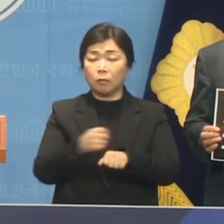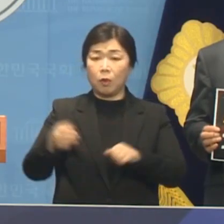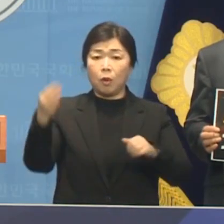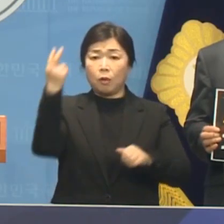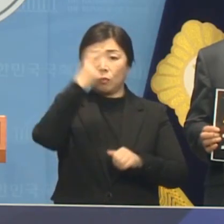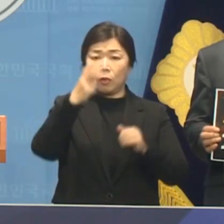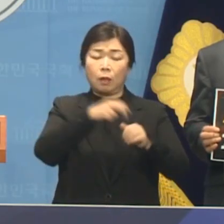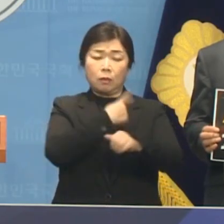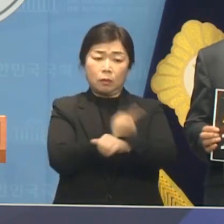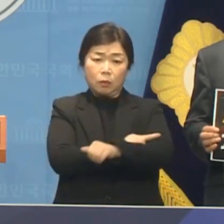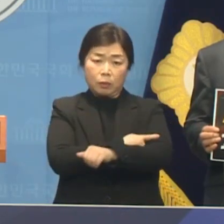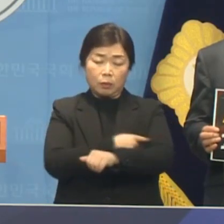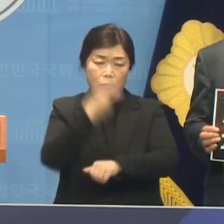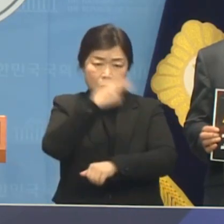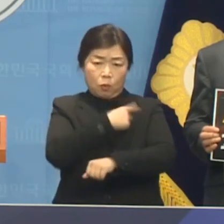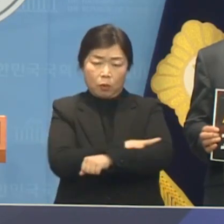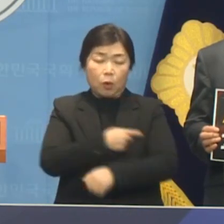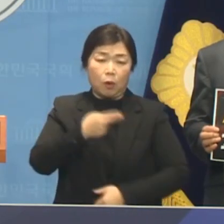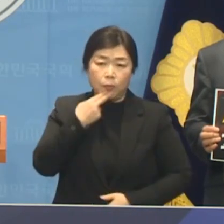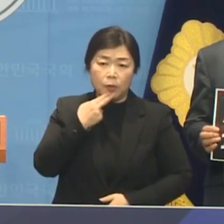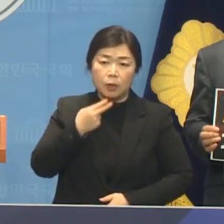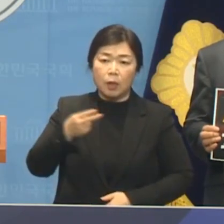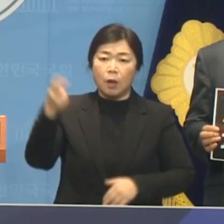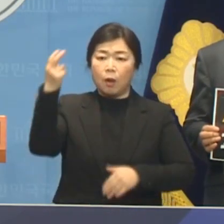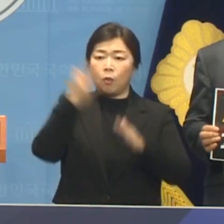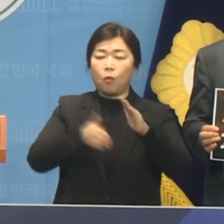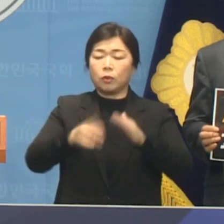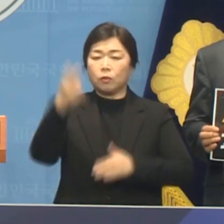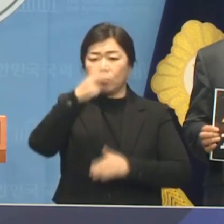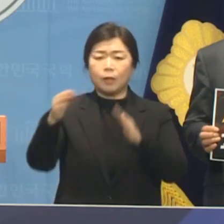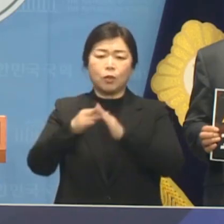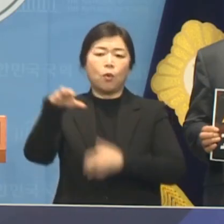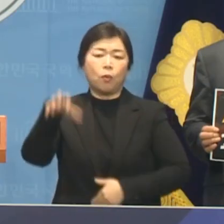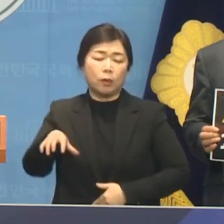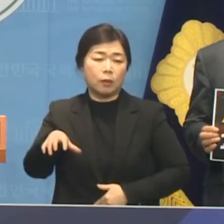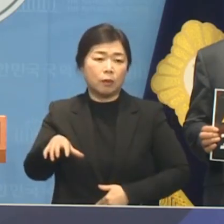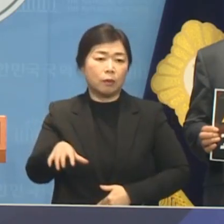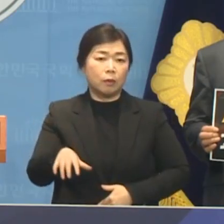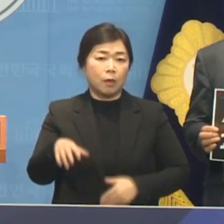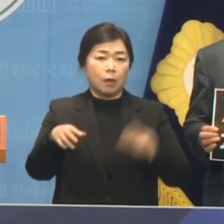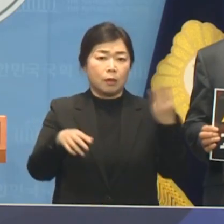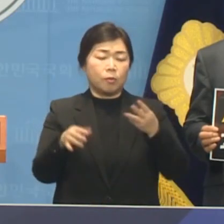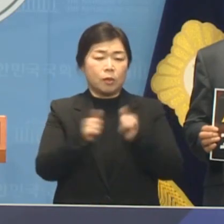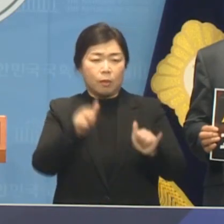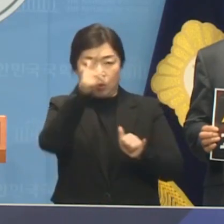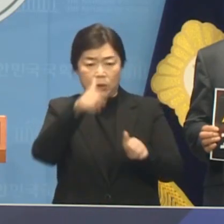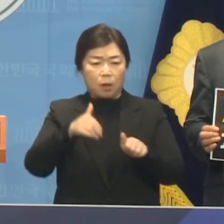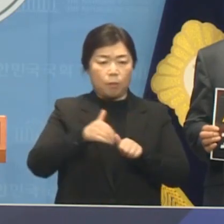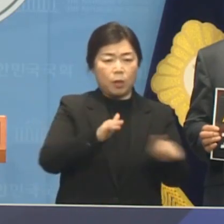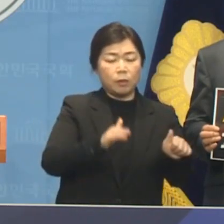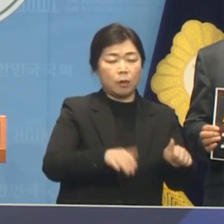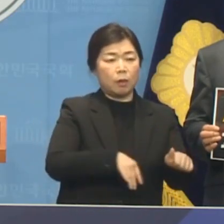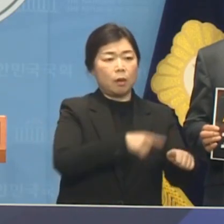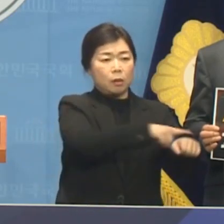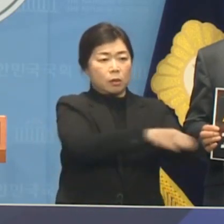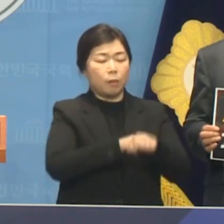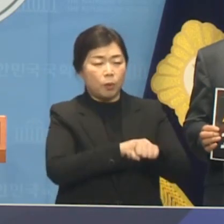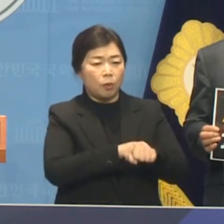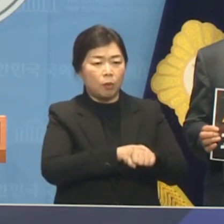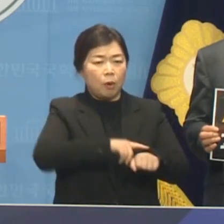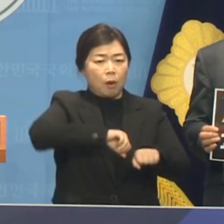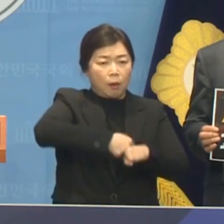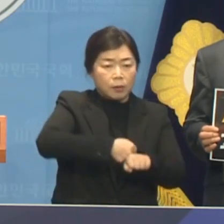공수처가 국민이 선출한 현직 대통령을 3,000명의 무장경찰들을 동원하여 불법 체포,